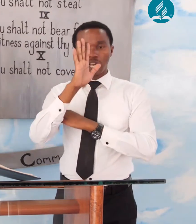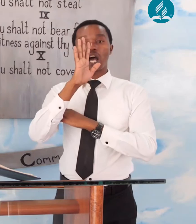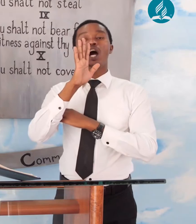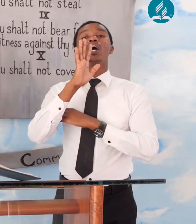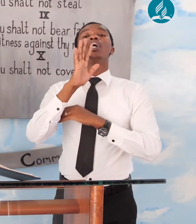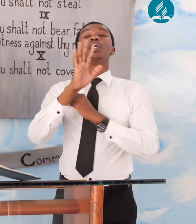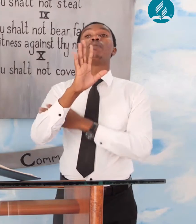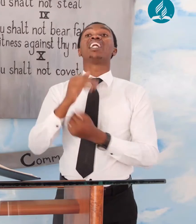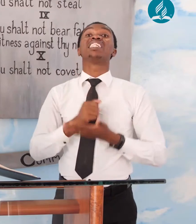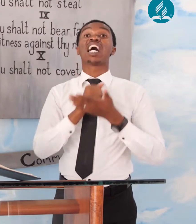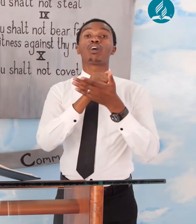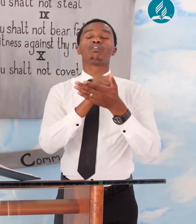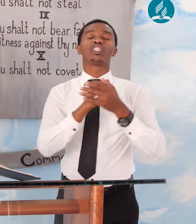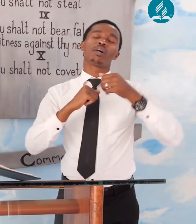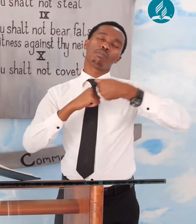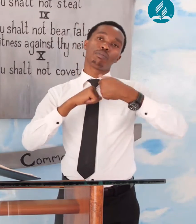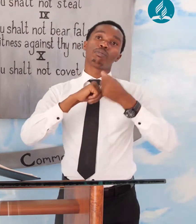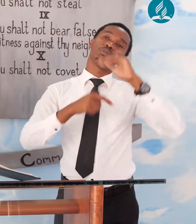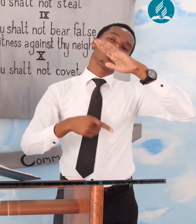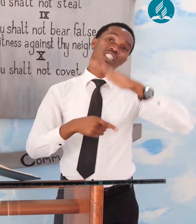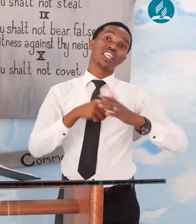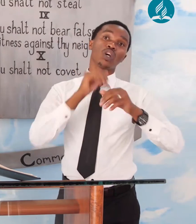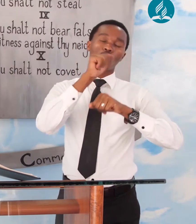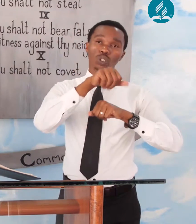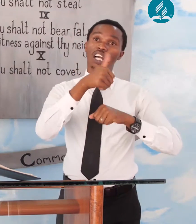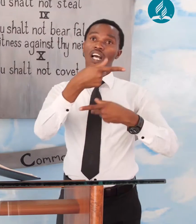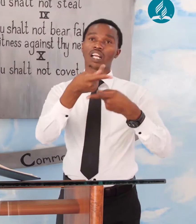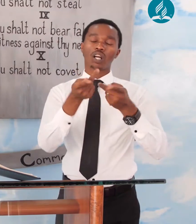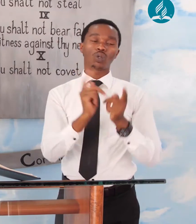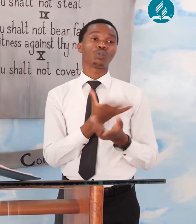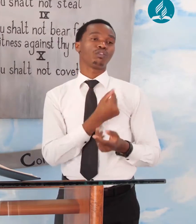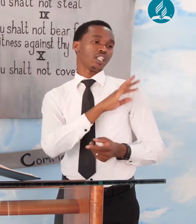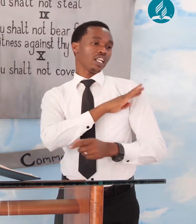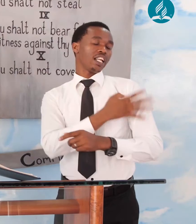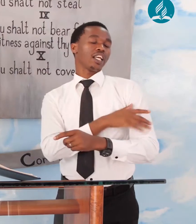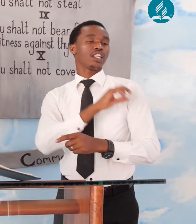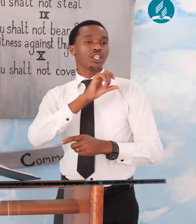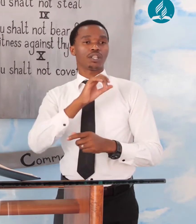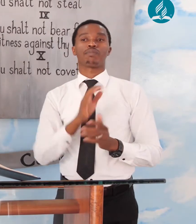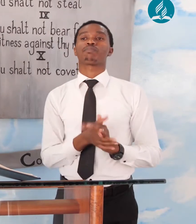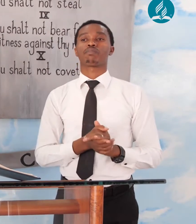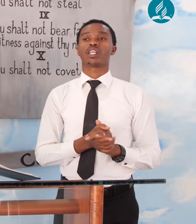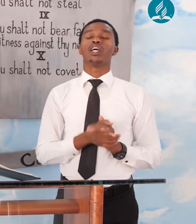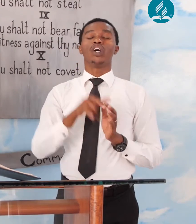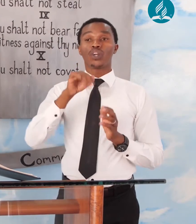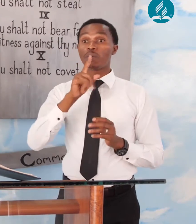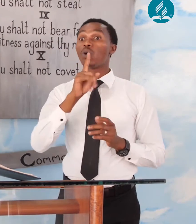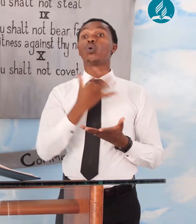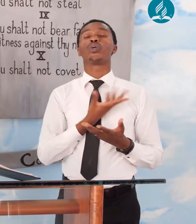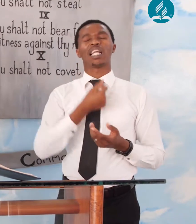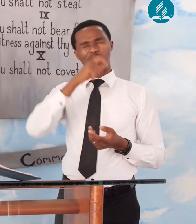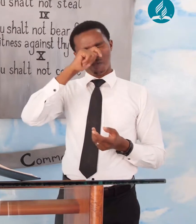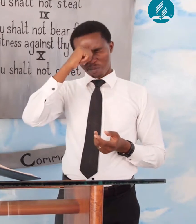niho izakurwanirira kurusha izindi ntege nke kuko aho ariho ufite intege nke zikomeye niba uri